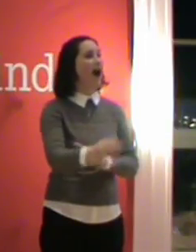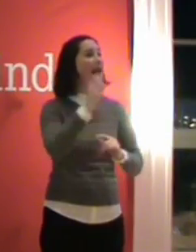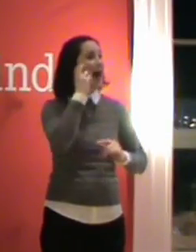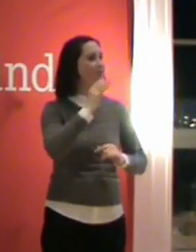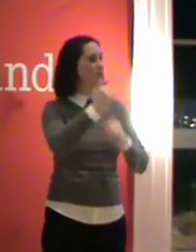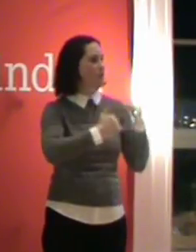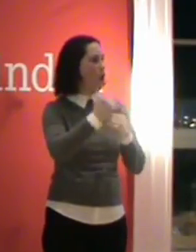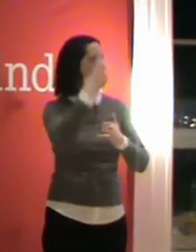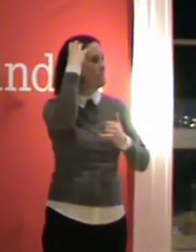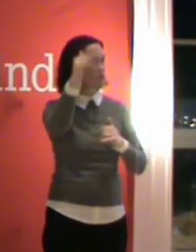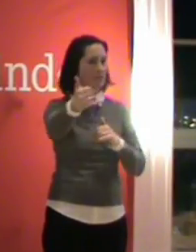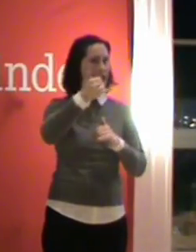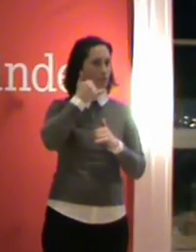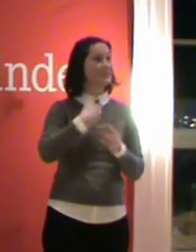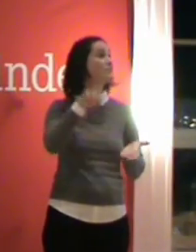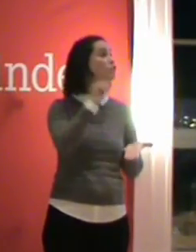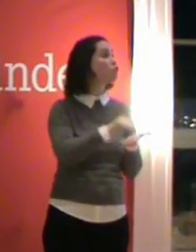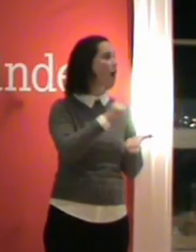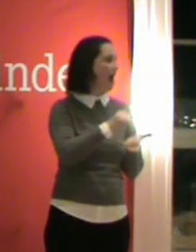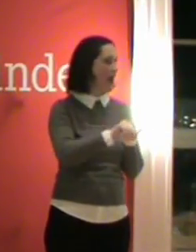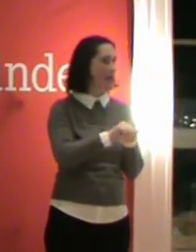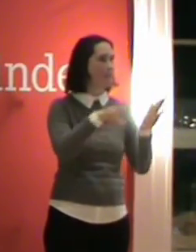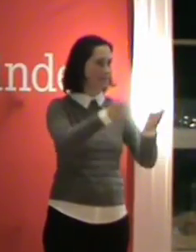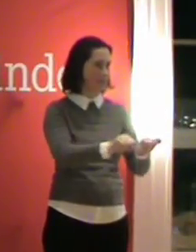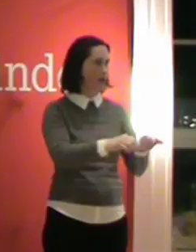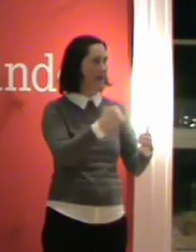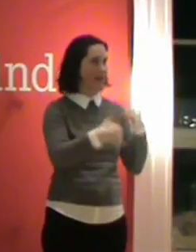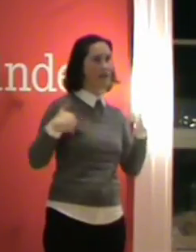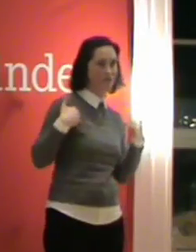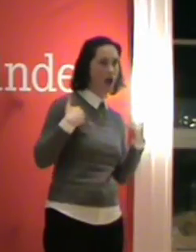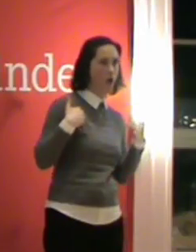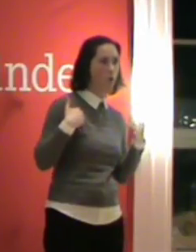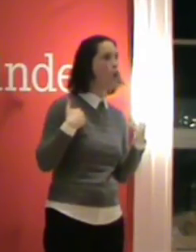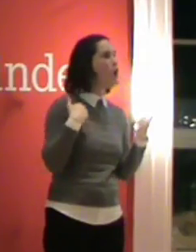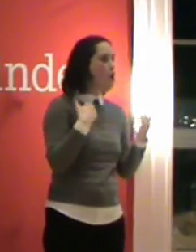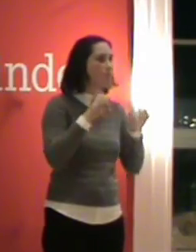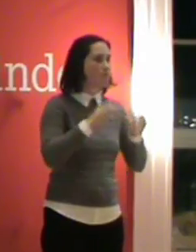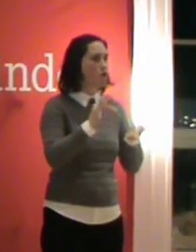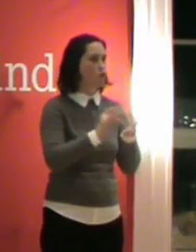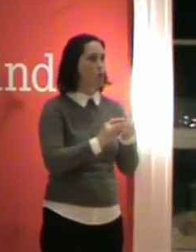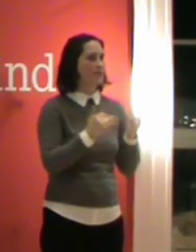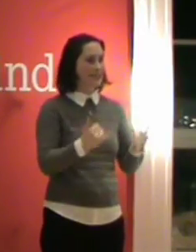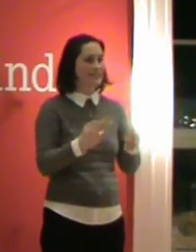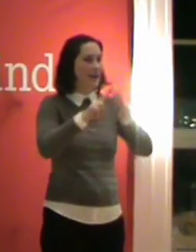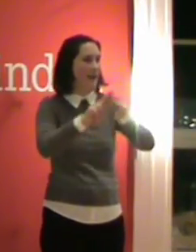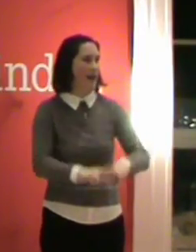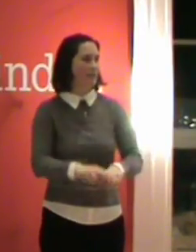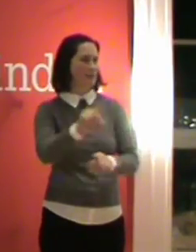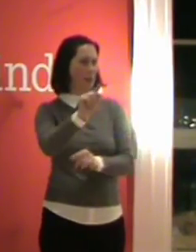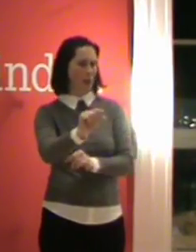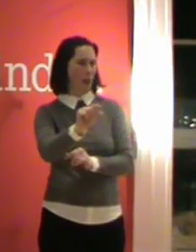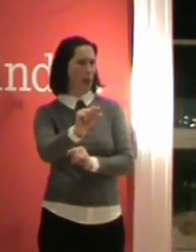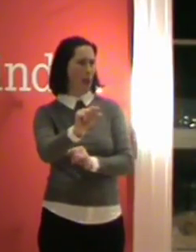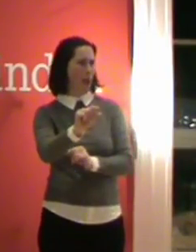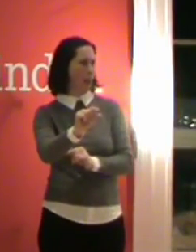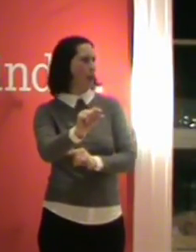an. Sie war mal Druckereibesitzersgattin und ist aus Gründen, die jetzt keine Rolle spielen, mit einer kleinen Rente nur noch